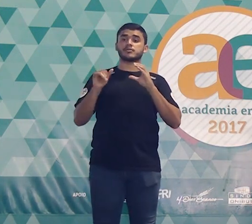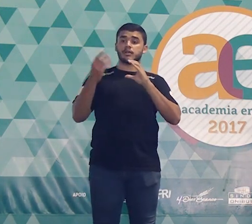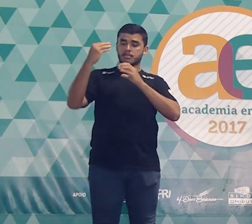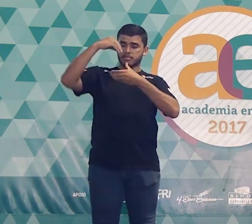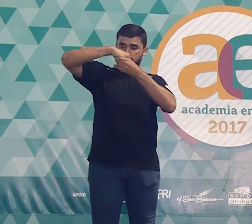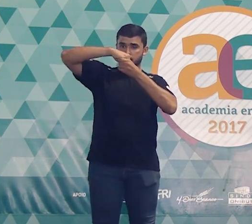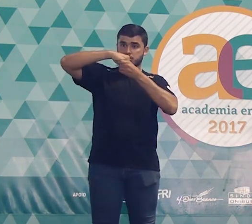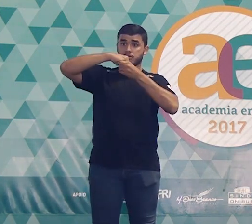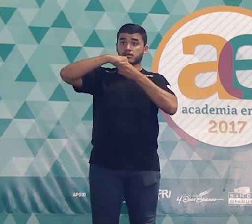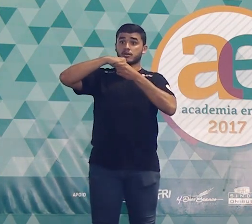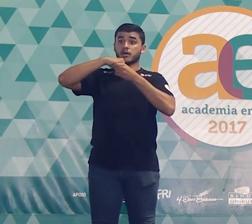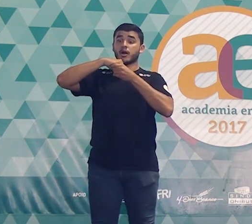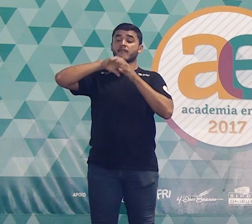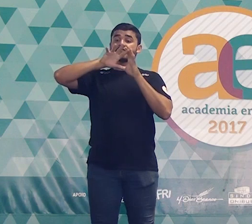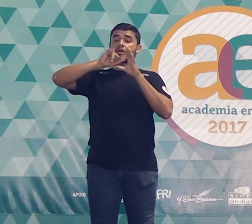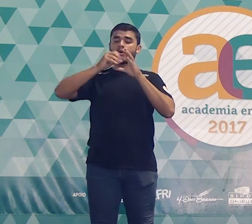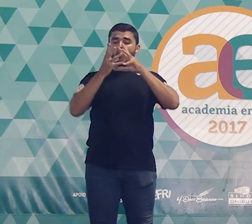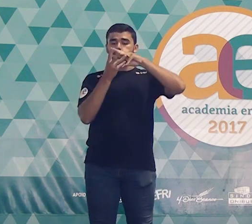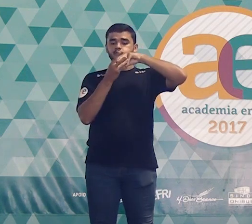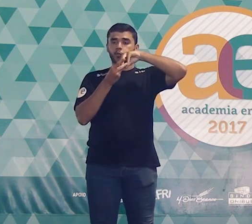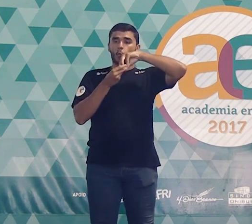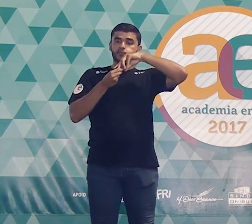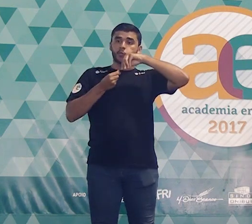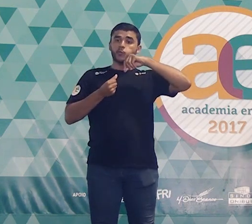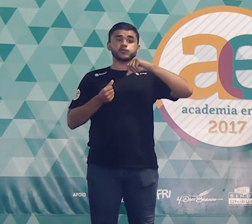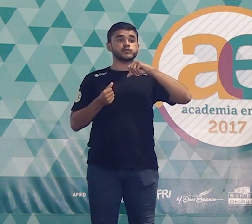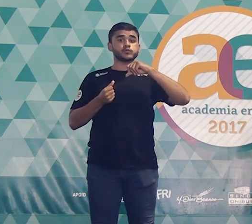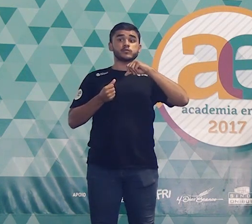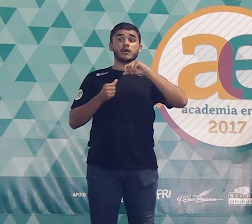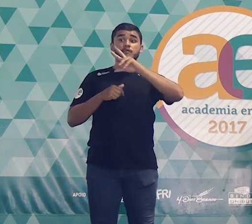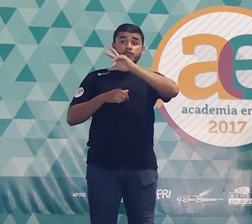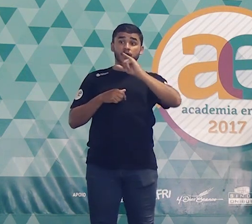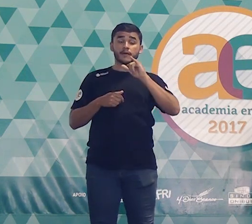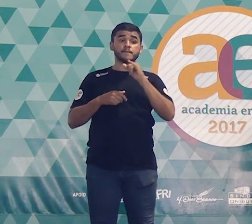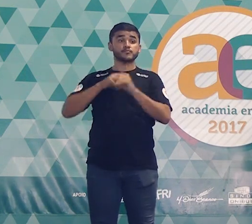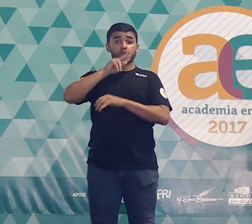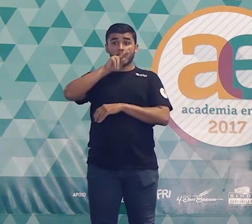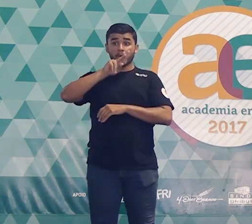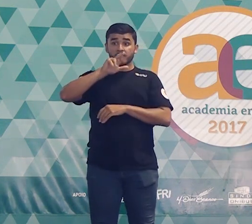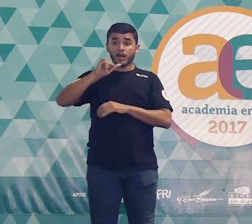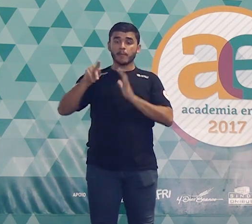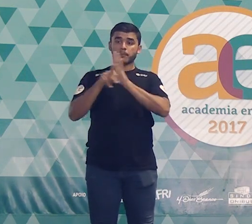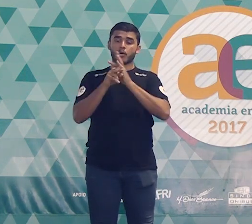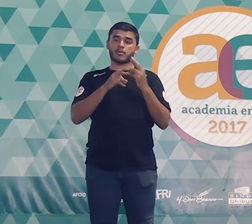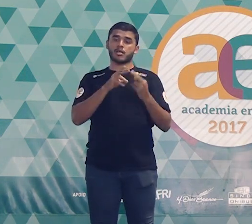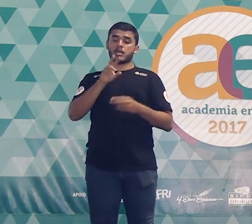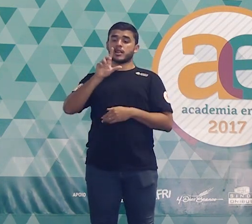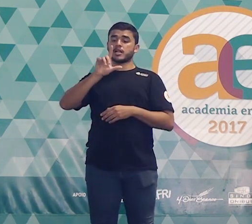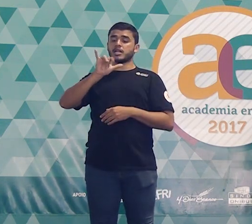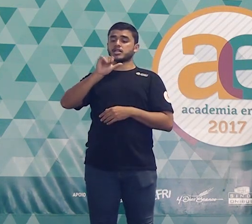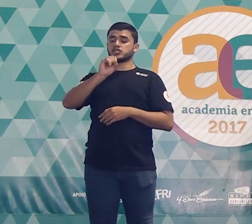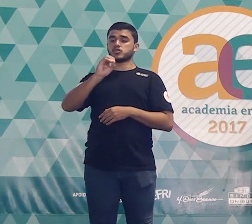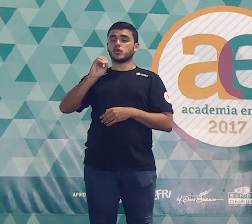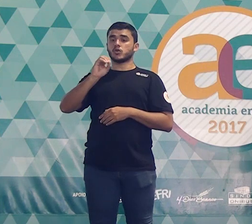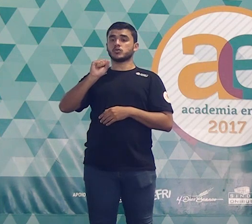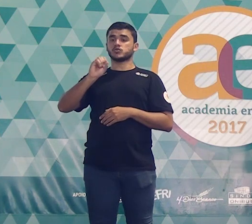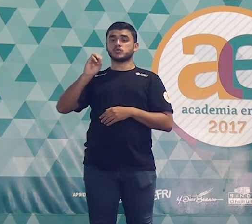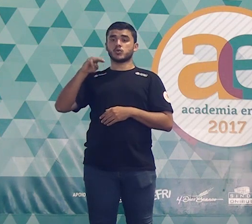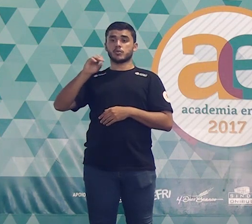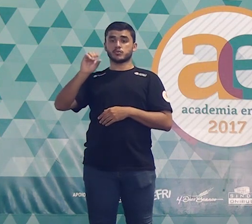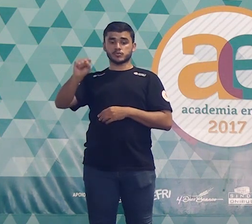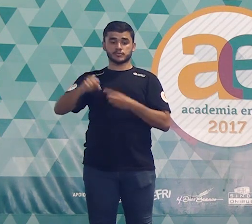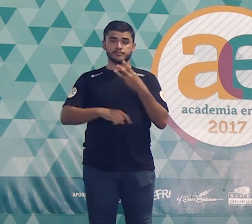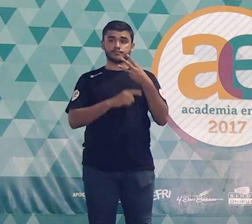coloca dentro dela e promove a digestão. A heterofagia é a responsabilidade do lisossomo. Outro processo